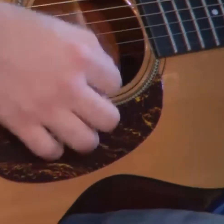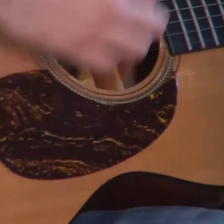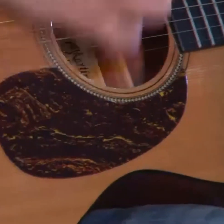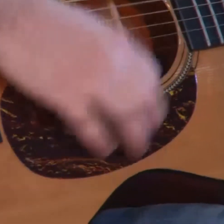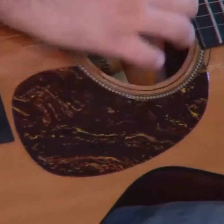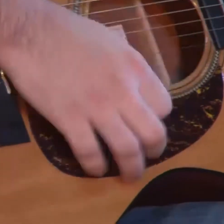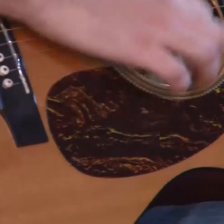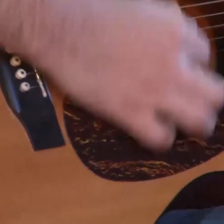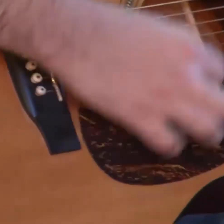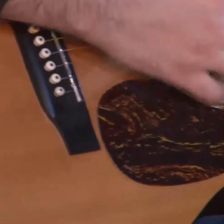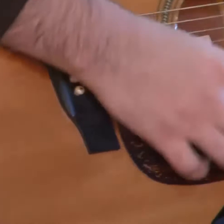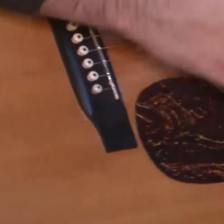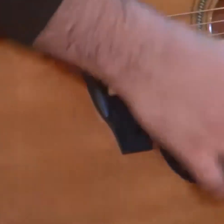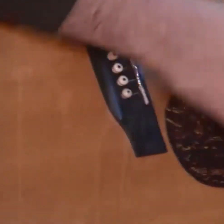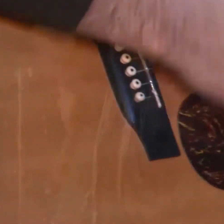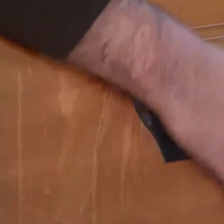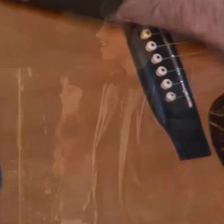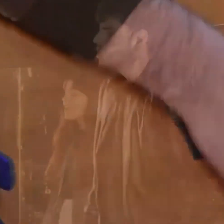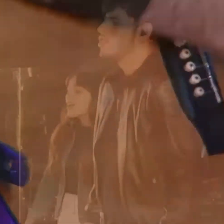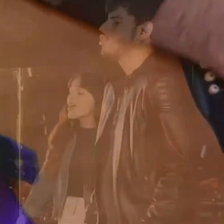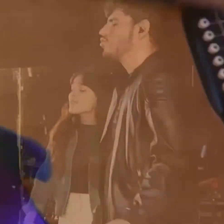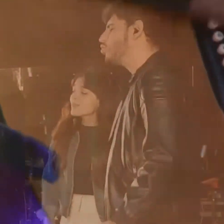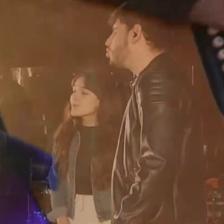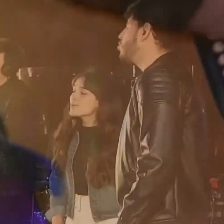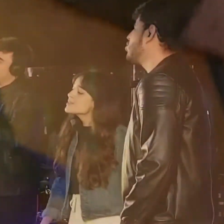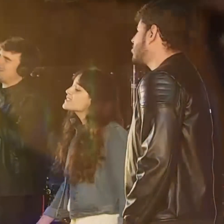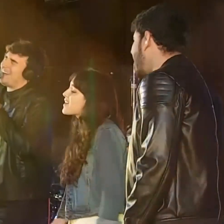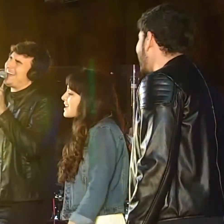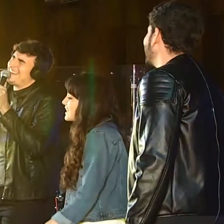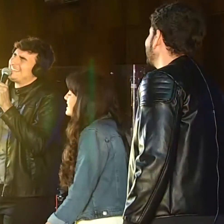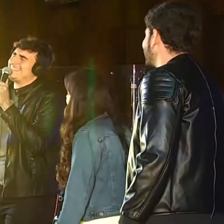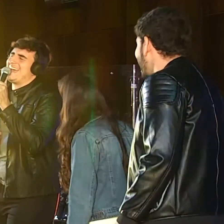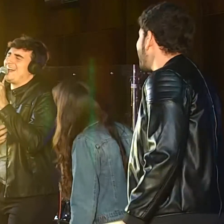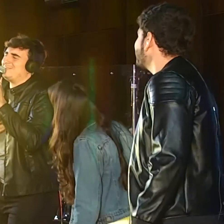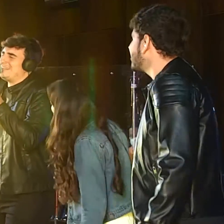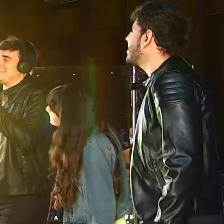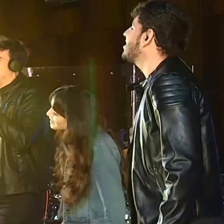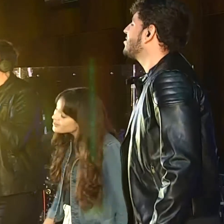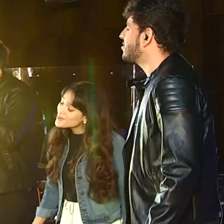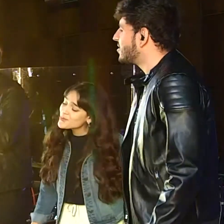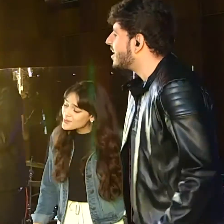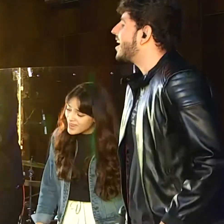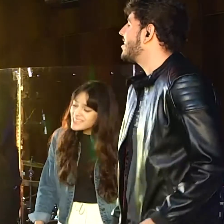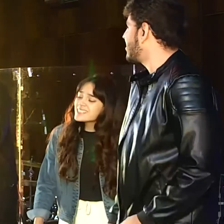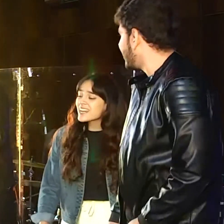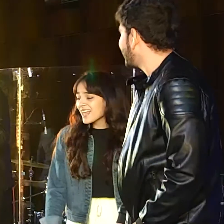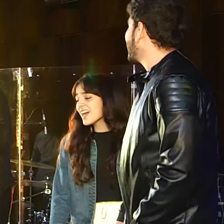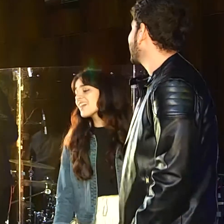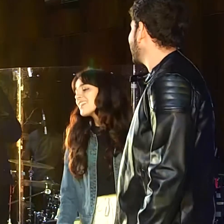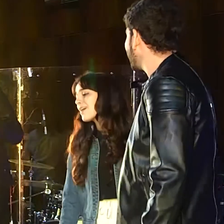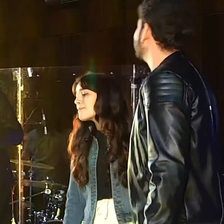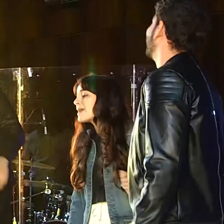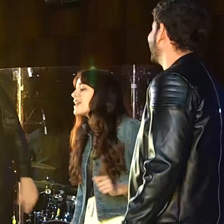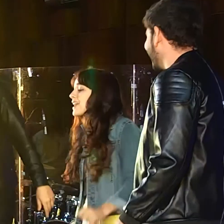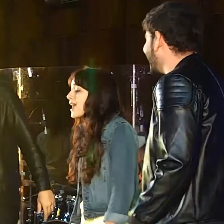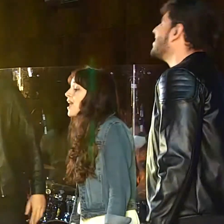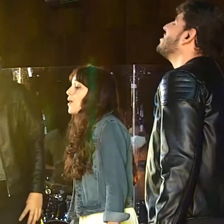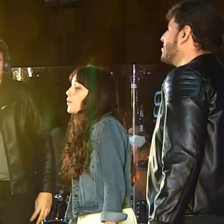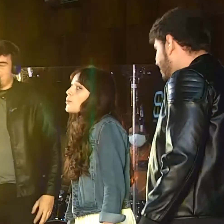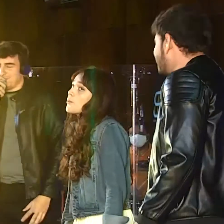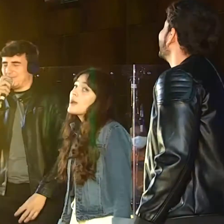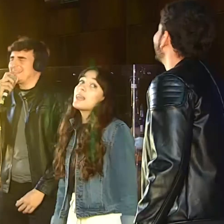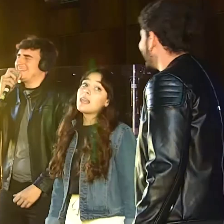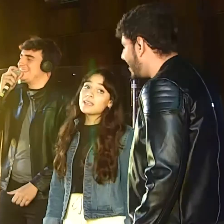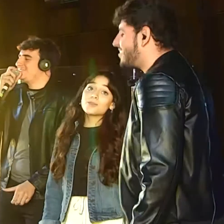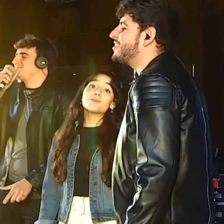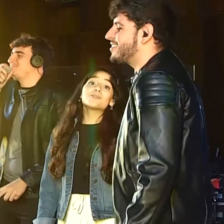até da vida vim. Dos vales é o lírio, estrela da manhã,